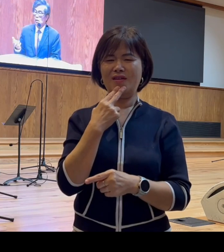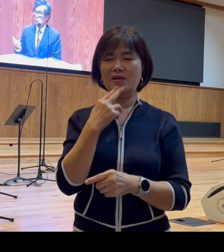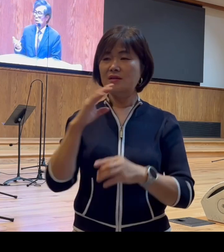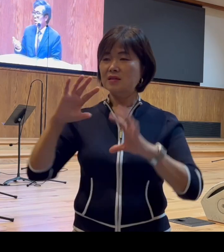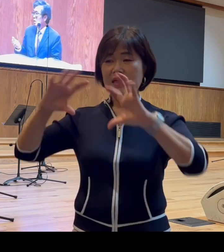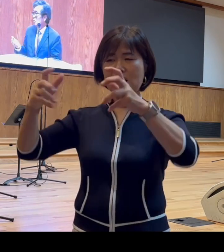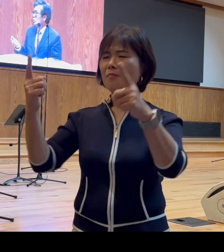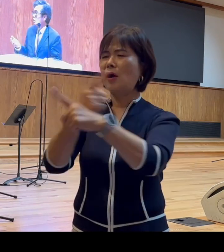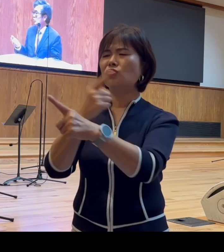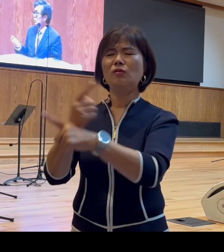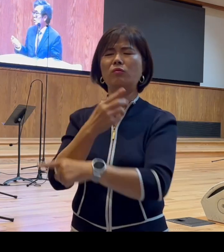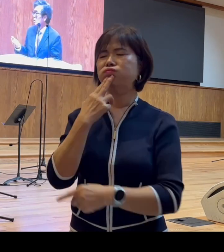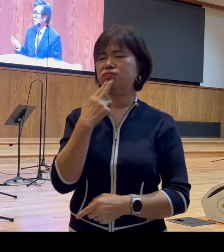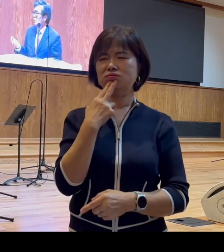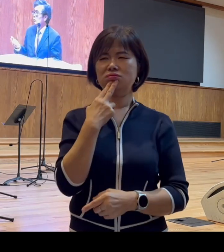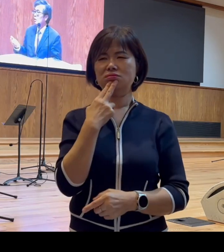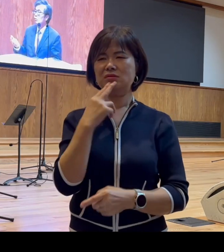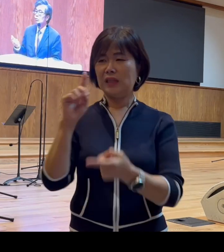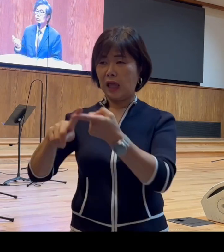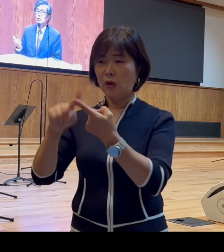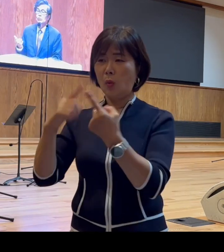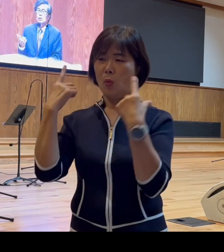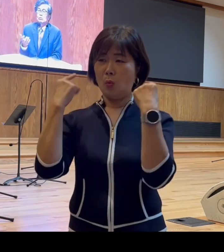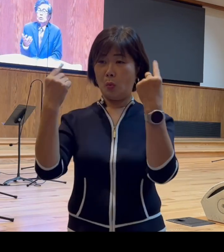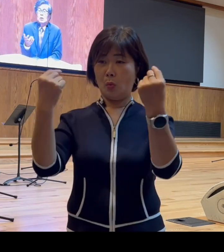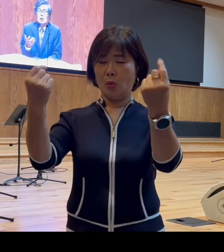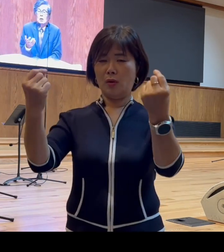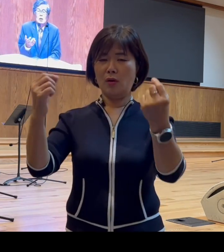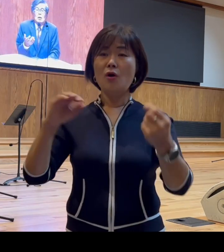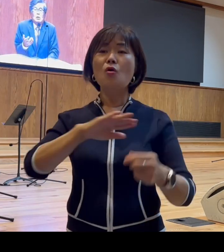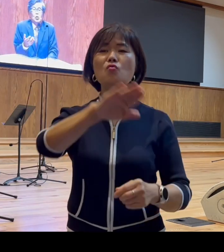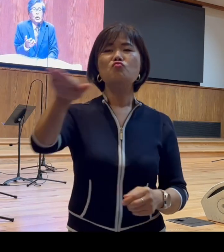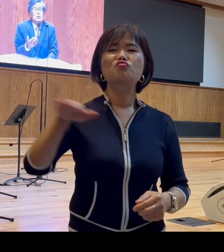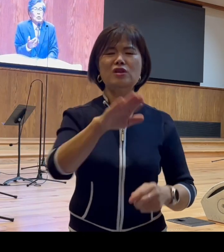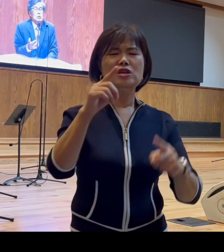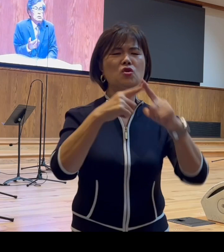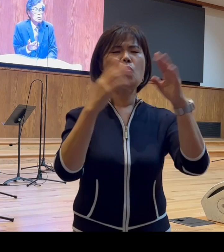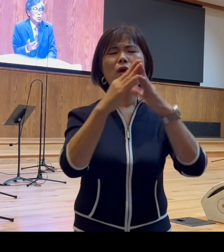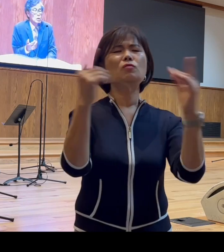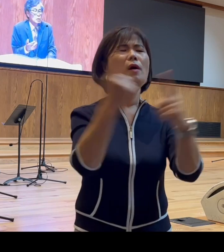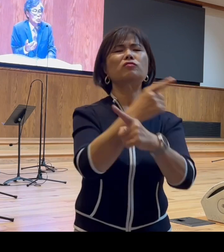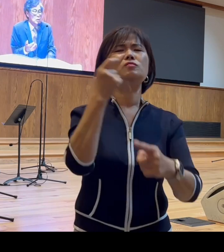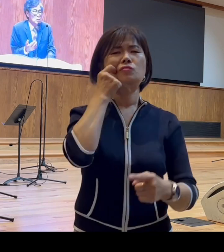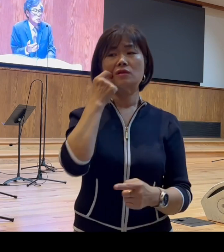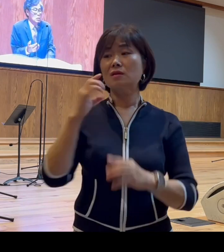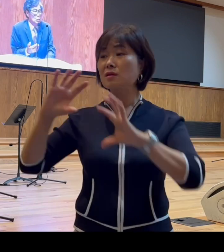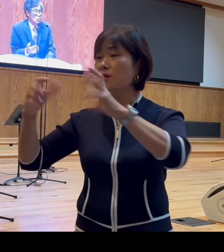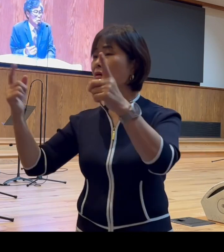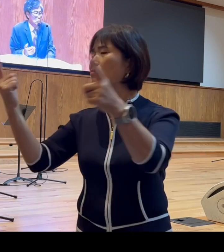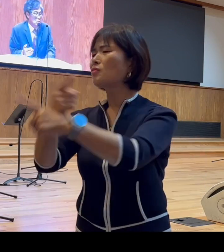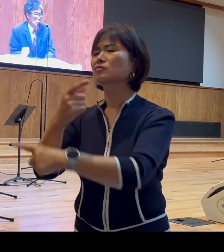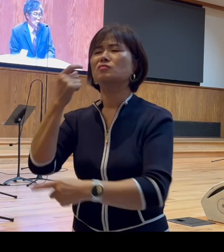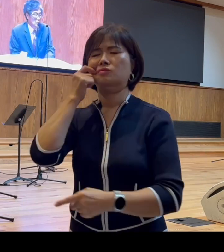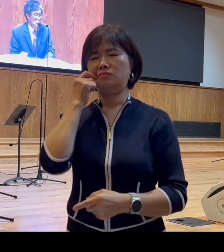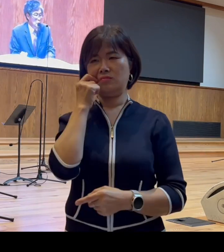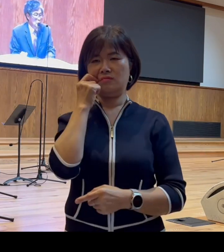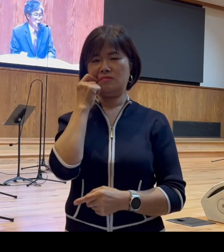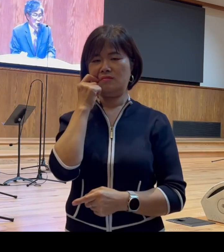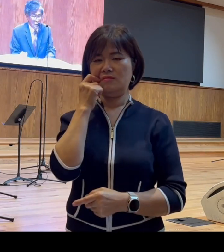요지부동의 세상입니다. 요지부동의 세상이에요. 우리가 교회도 어쩌지를 못하는데 우리가 세상을